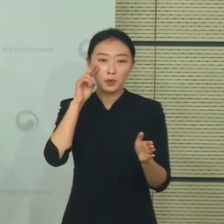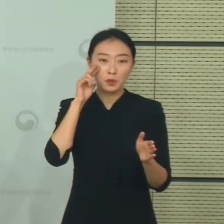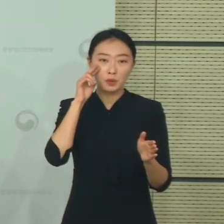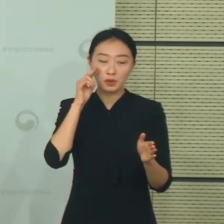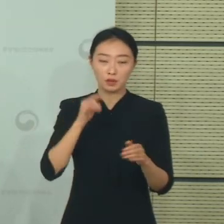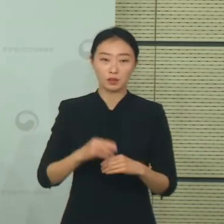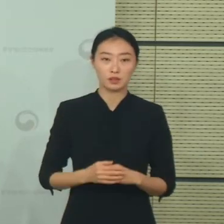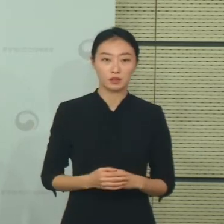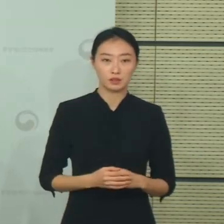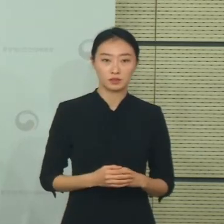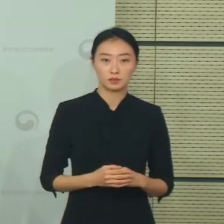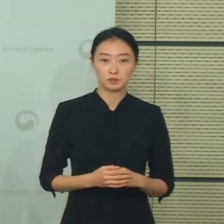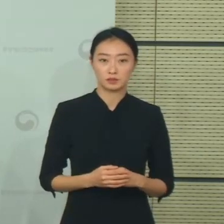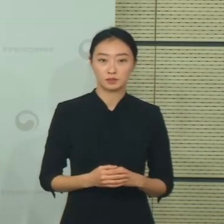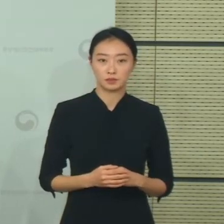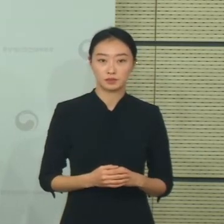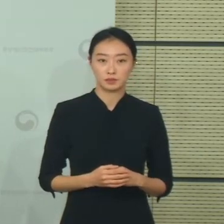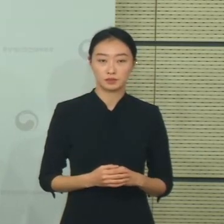저희가